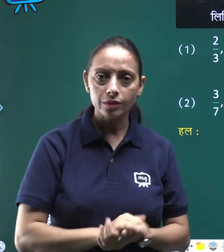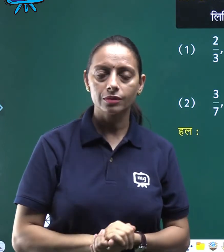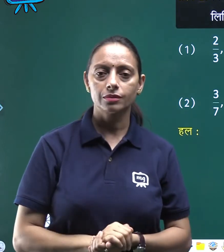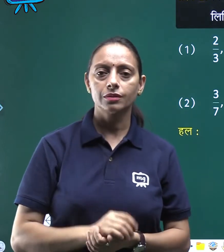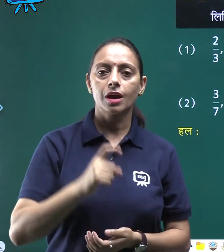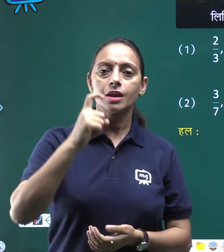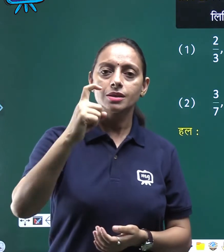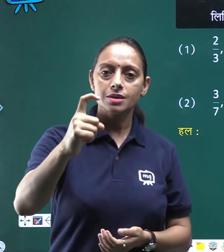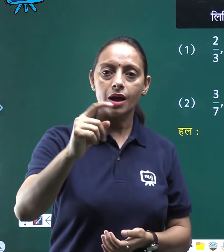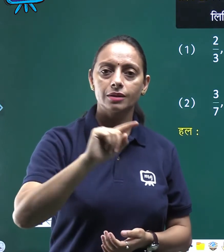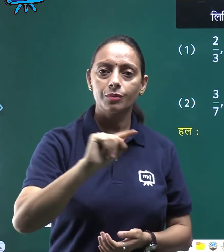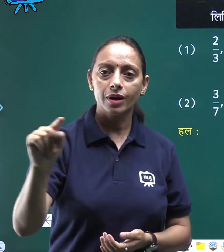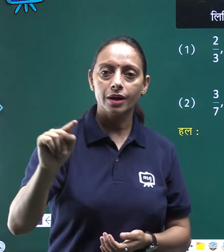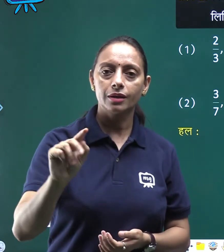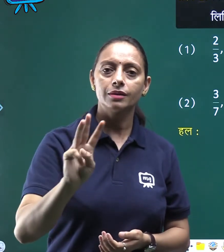सात बटा तीन,